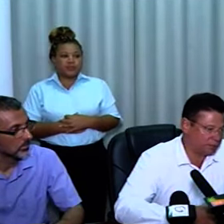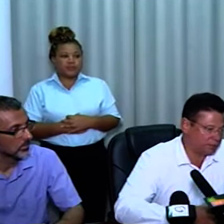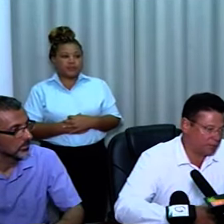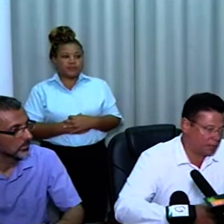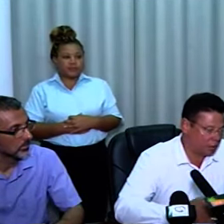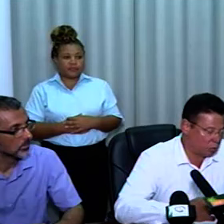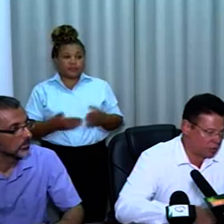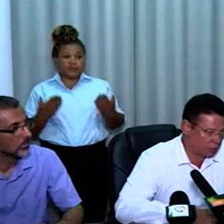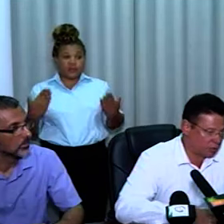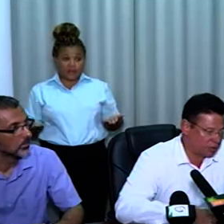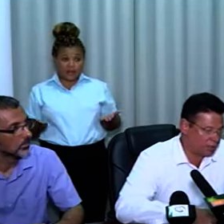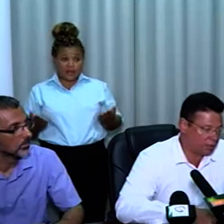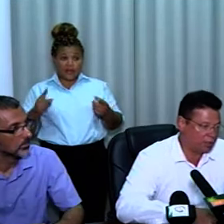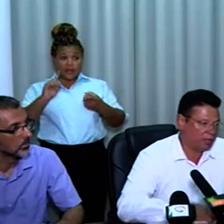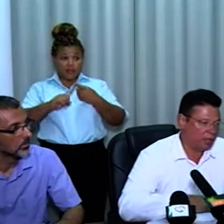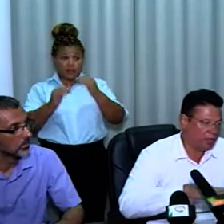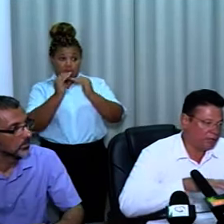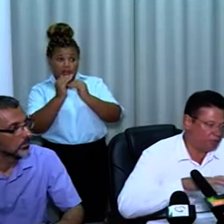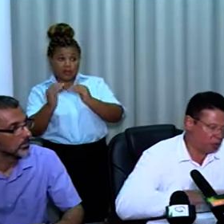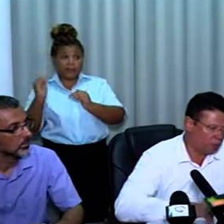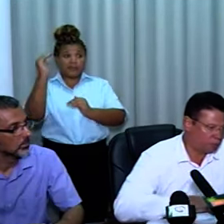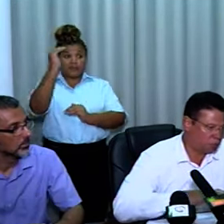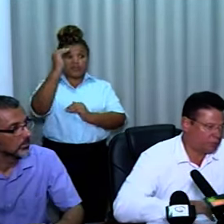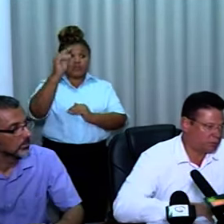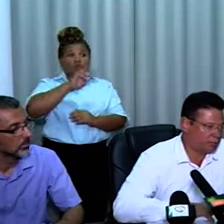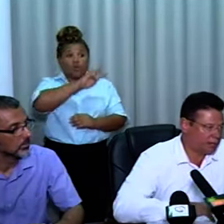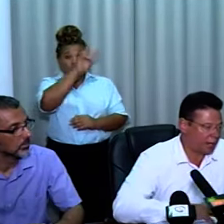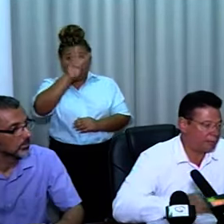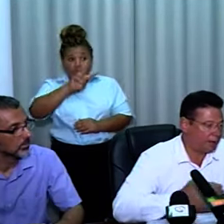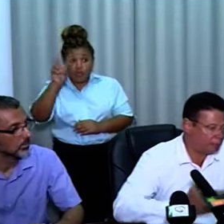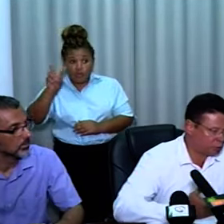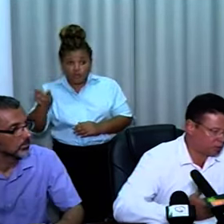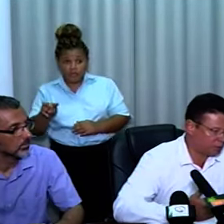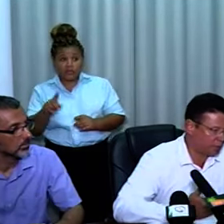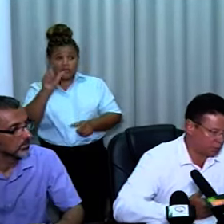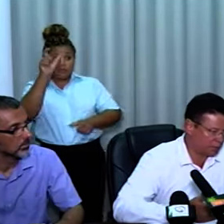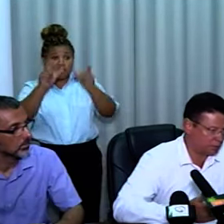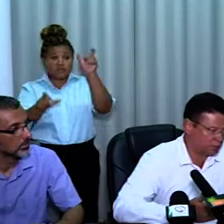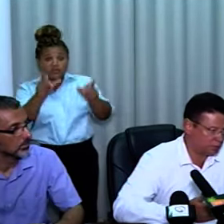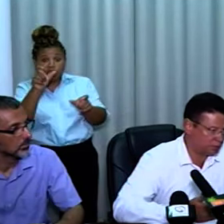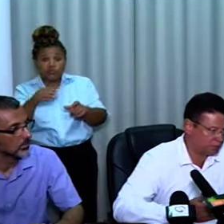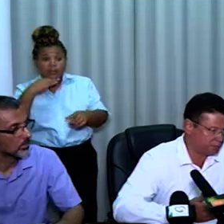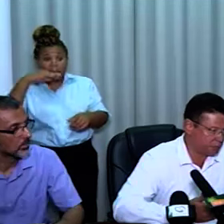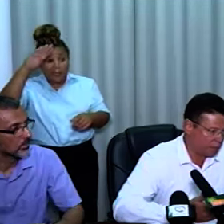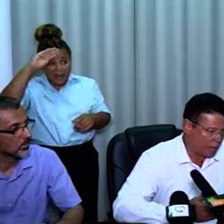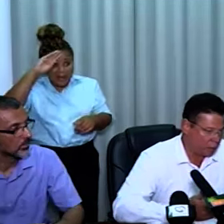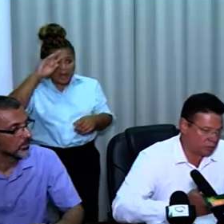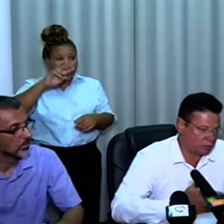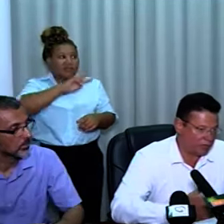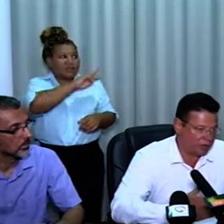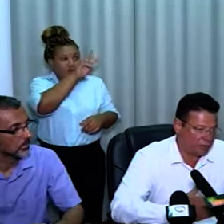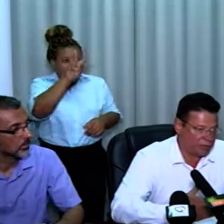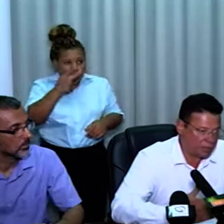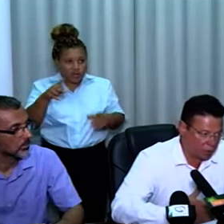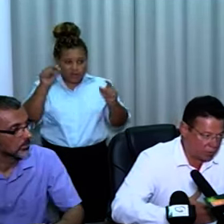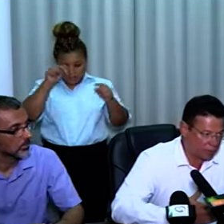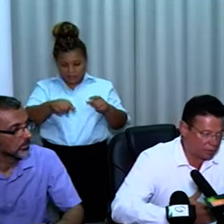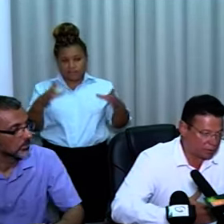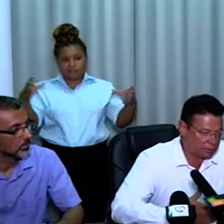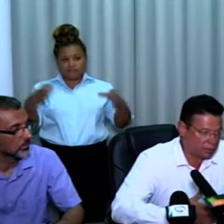tracing. Contact tracing et follow-up, tout le monde qui est capable potentiellement de contacter tout le monde. À cause de ce moment, il faut faire